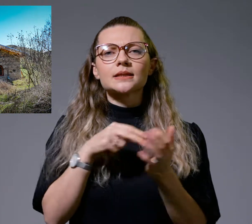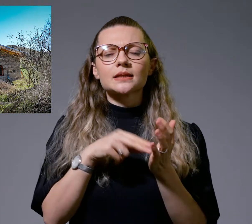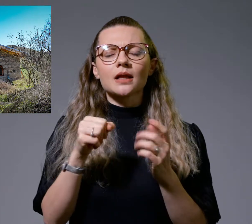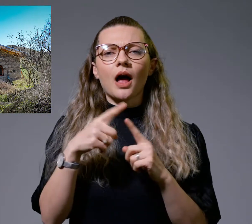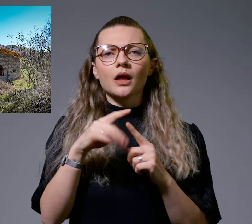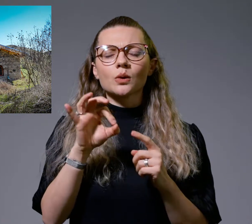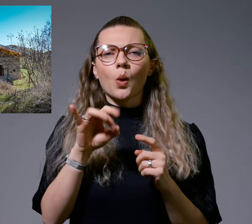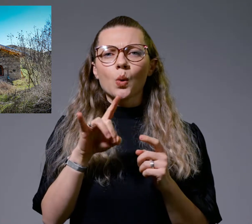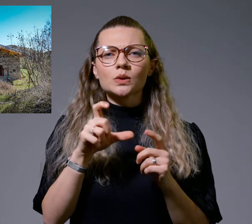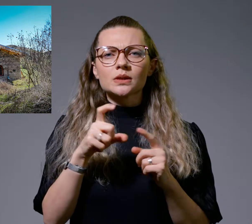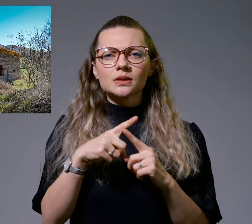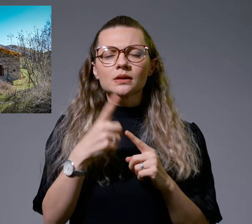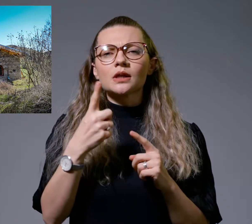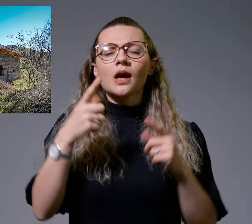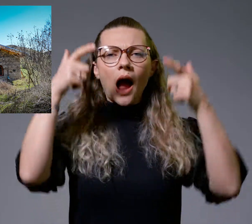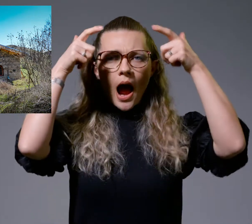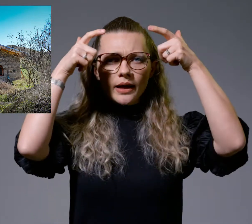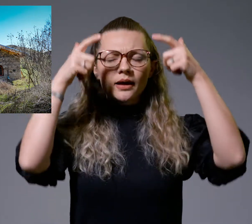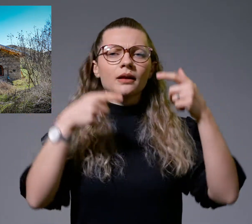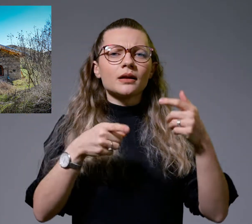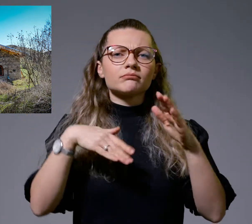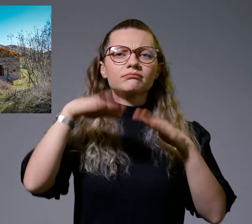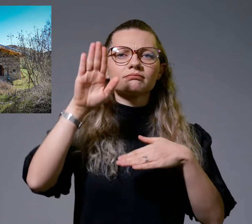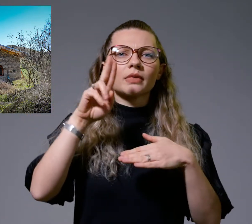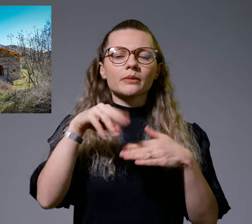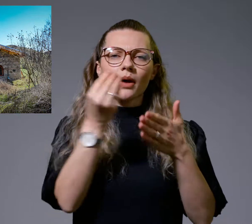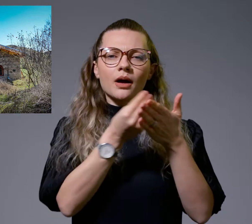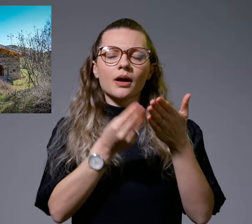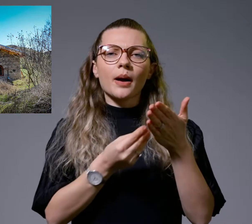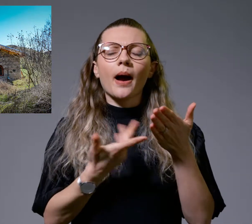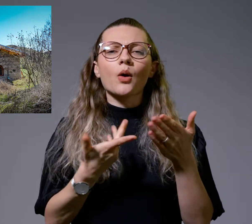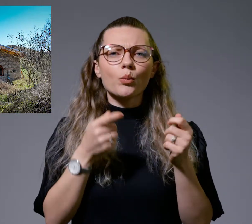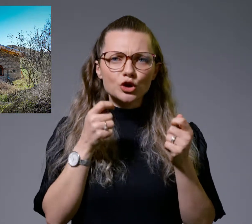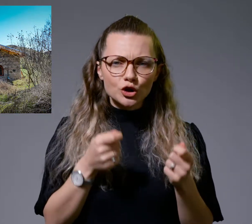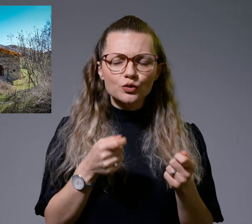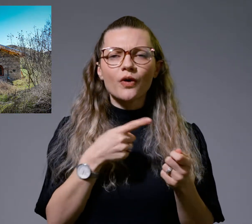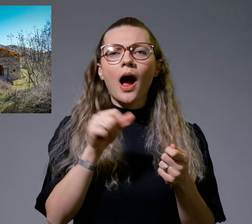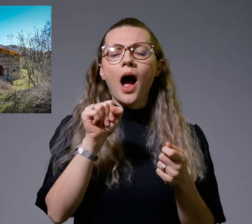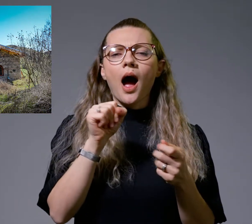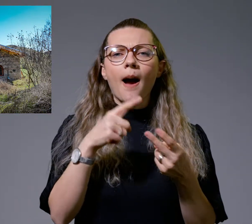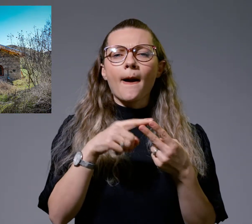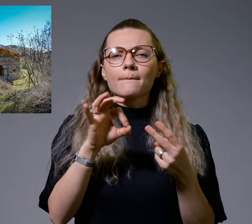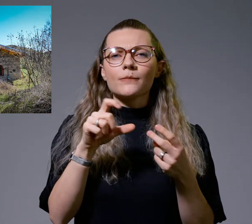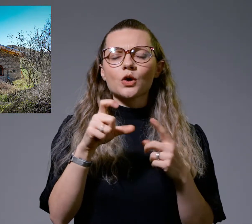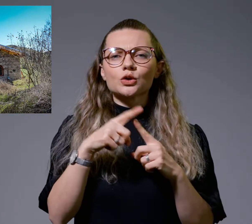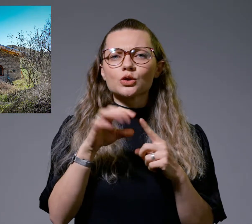Над неа е насликана сцената причестување на апостолите, каде е